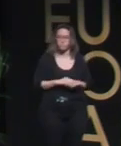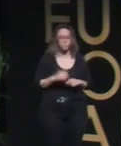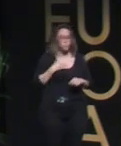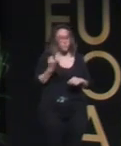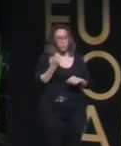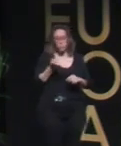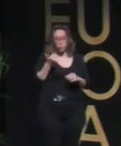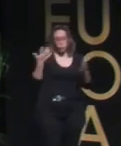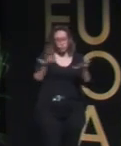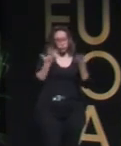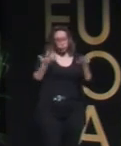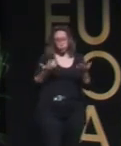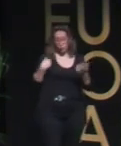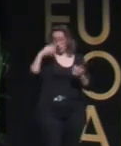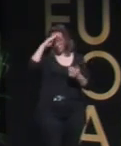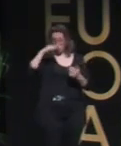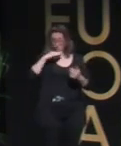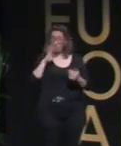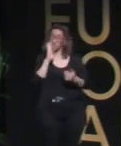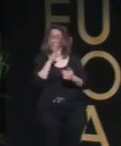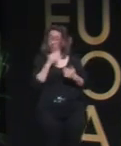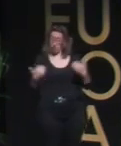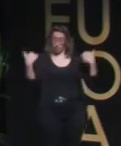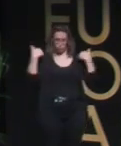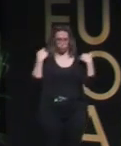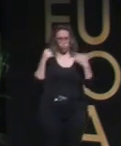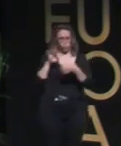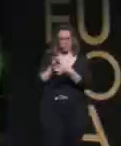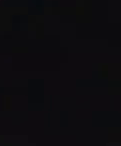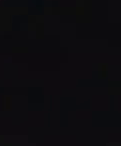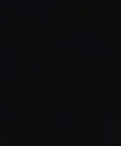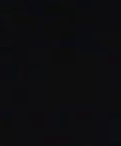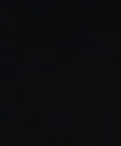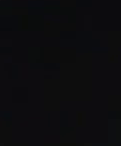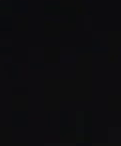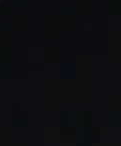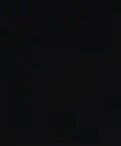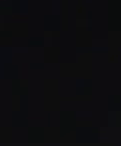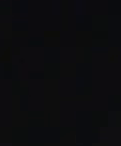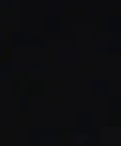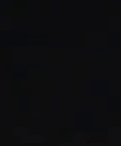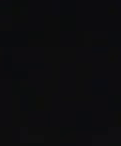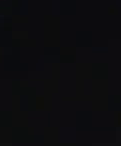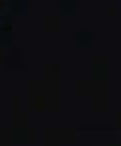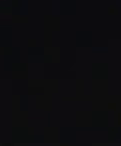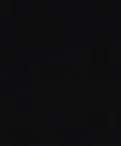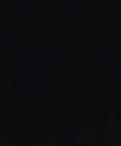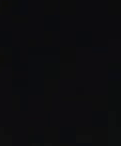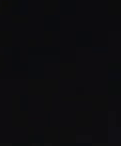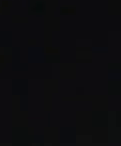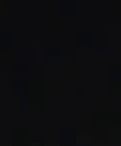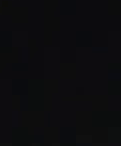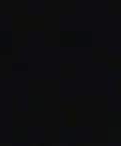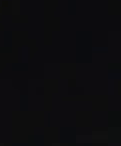desprender un poquito de la responsabilidad parental y llegamos a ese punto de, como la, yo uso la metáfora de la enfermera que solo ve una vena que